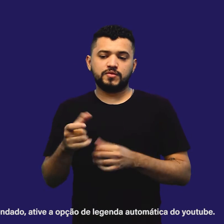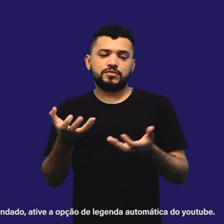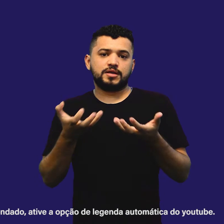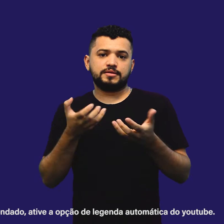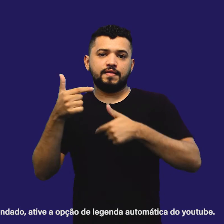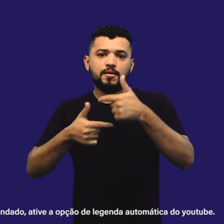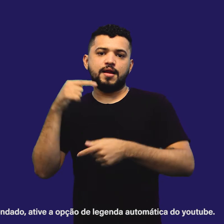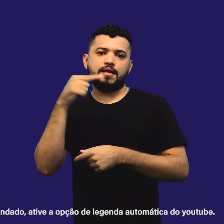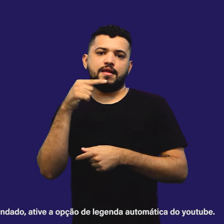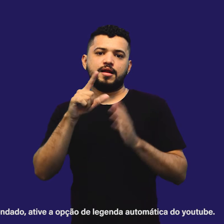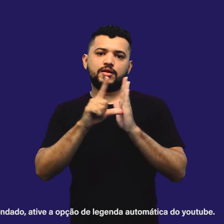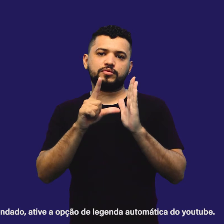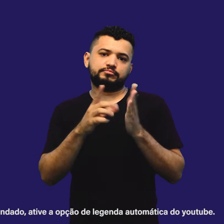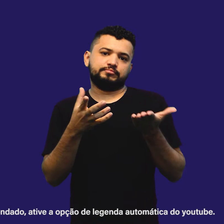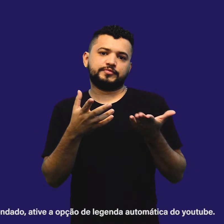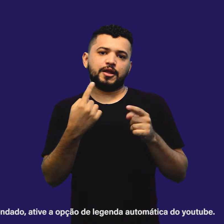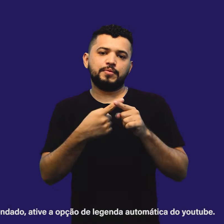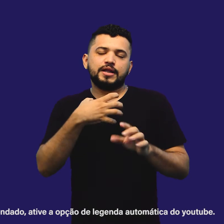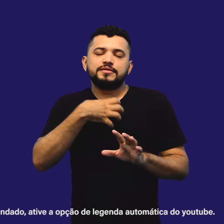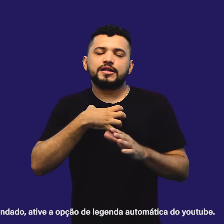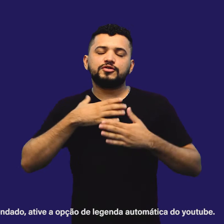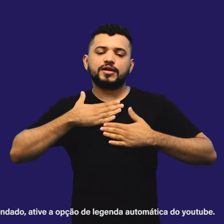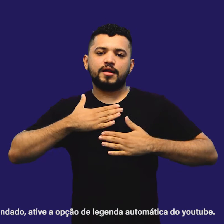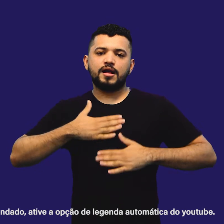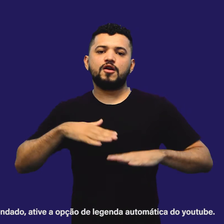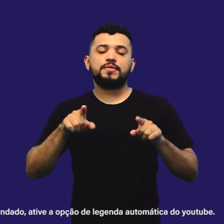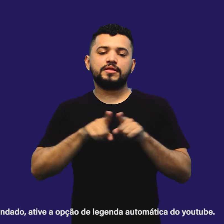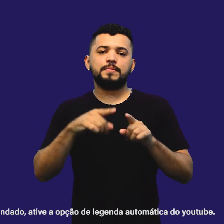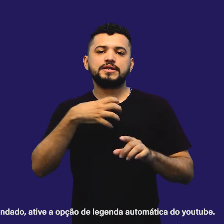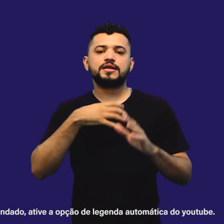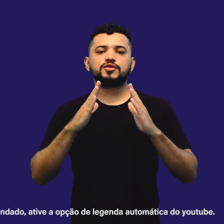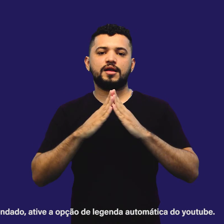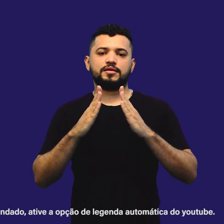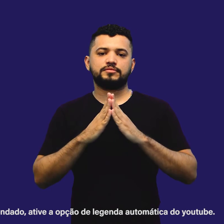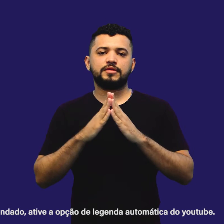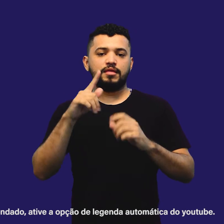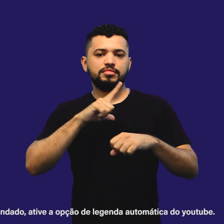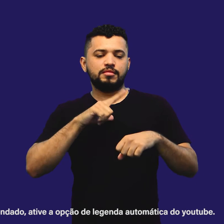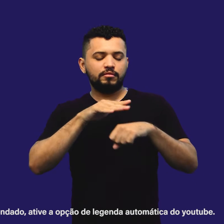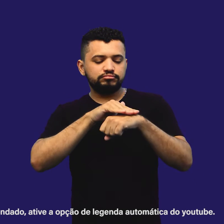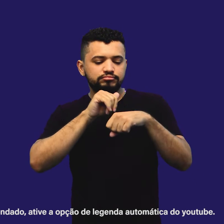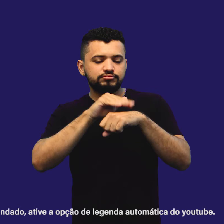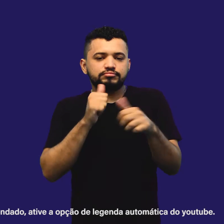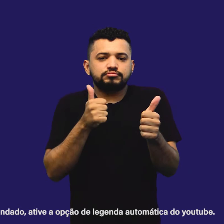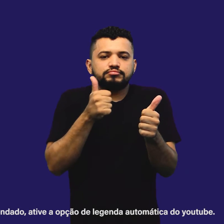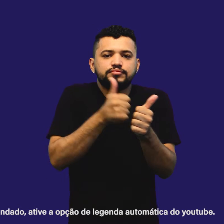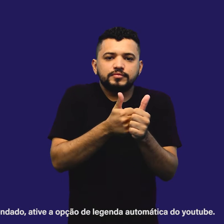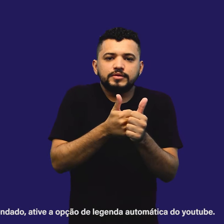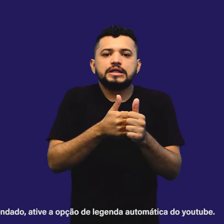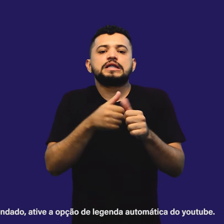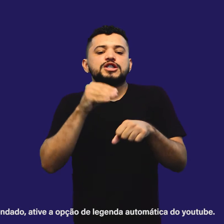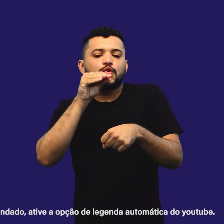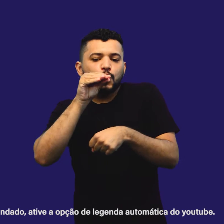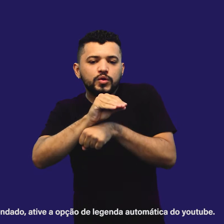também, ele literalmente se sente em casa. E essa proximidade, esse afeto, esse cuidado, né,